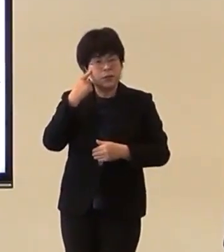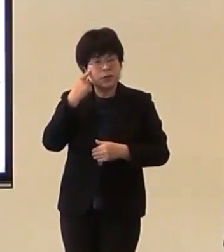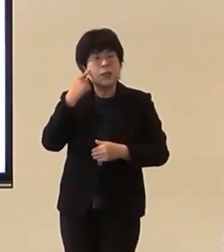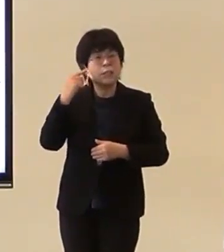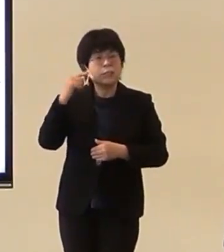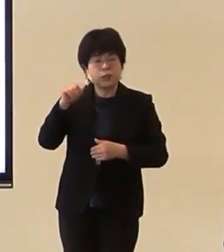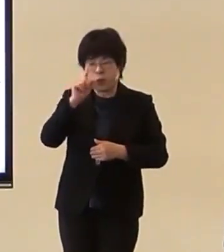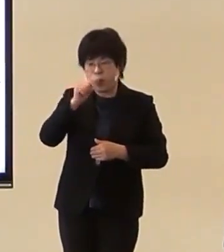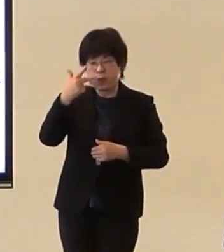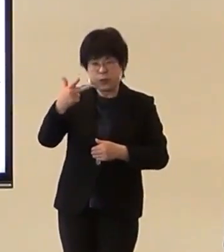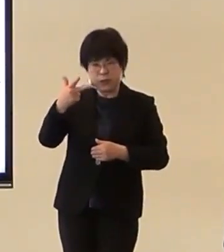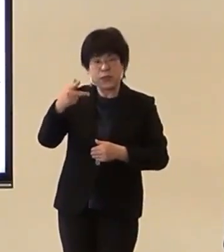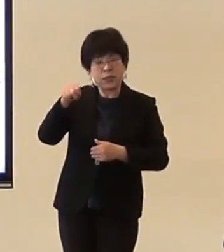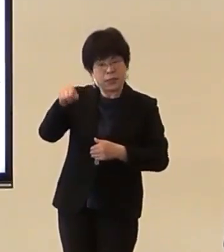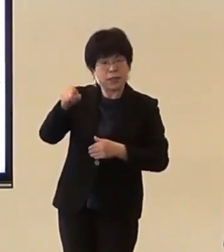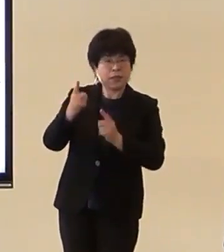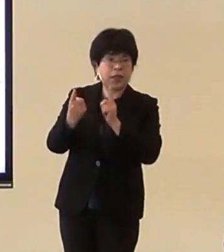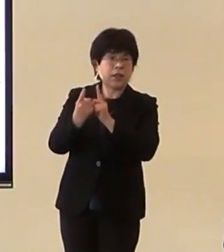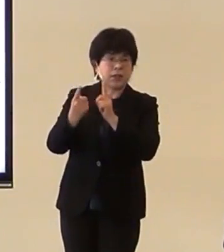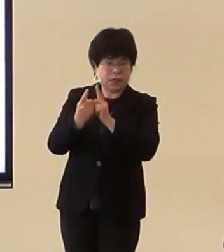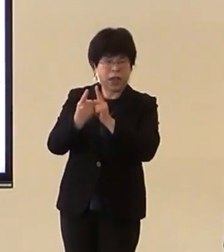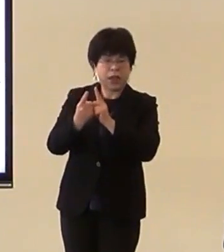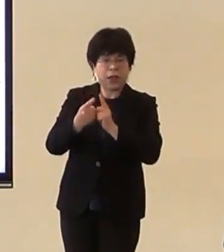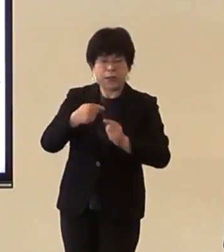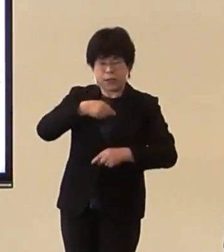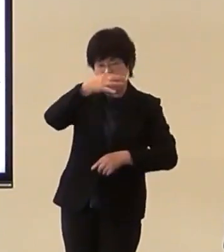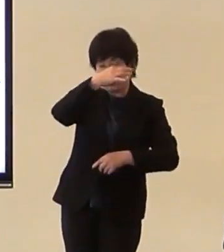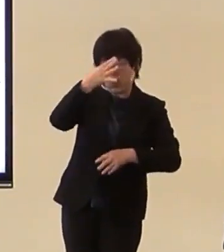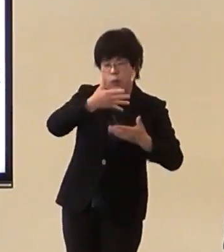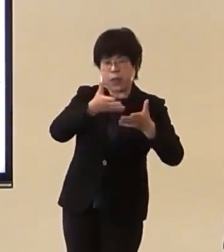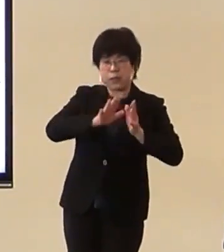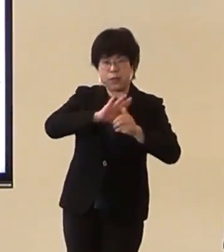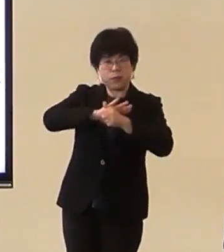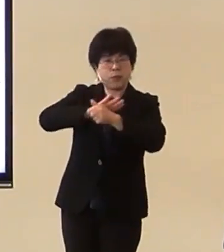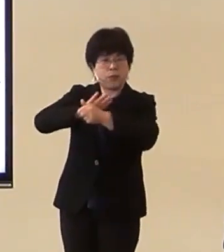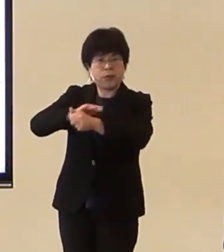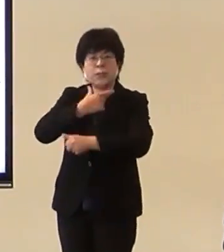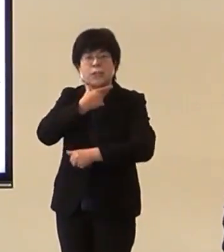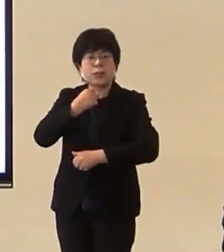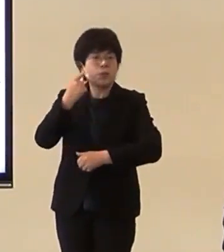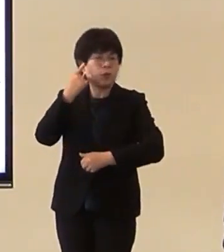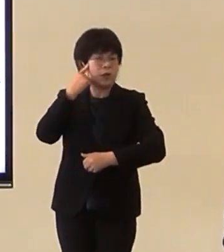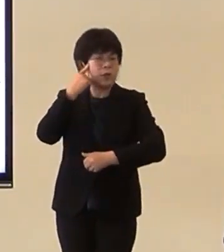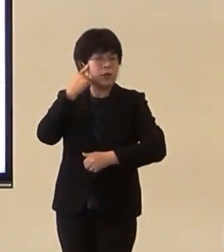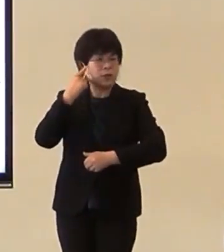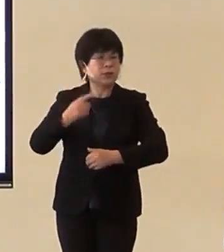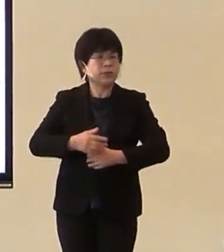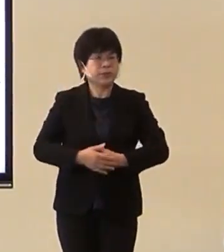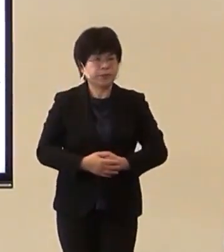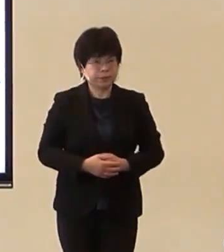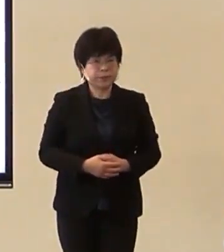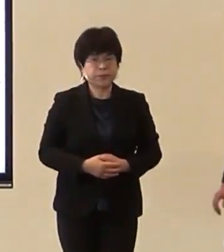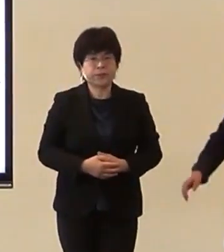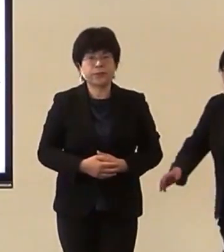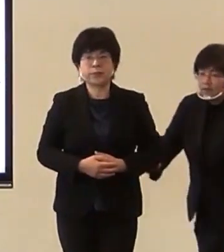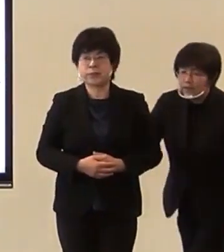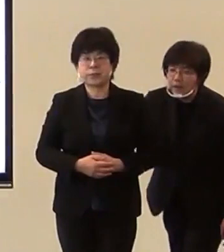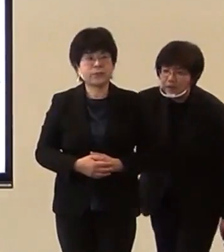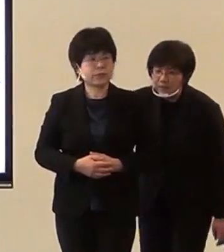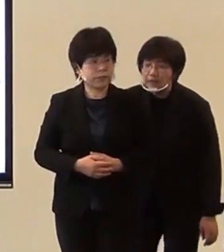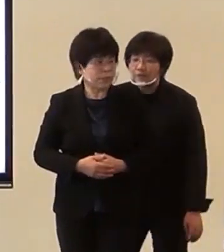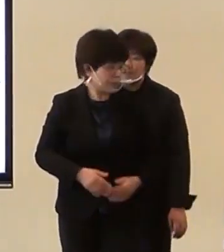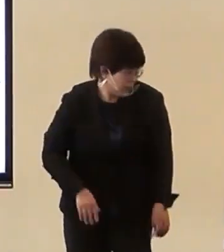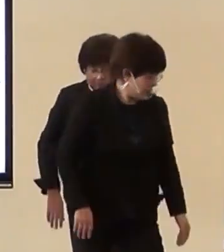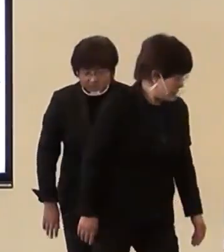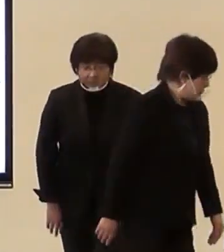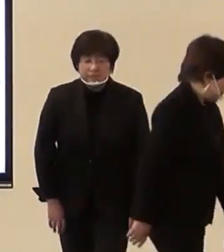こにプロフェッショナルとしてご支援申し上げたいと、そう思っております。 ありがとうございます。そのことに